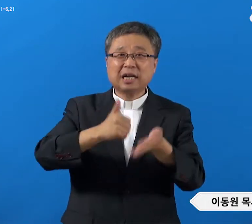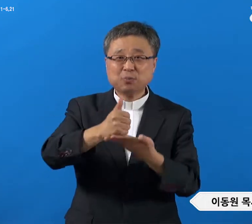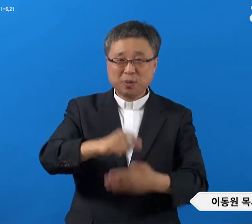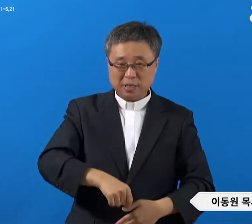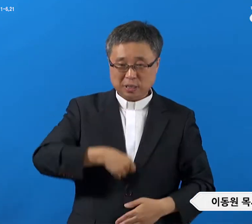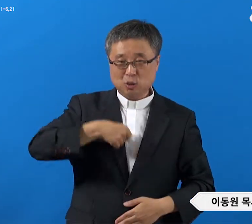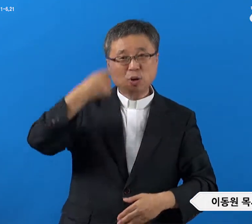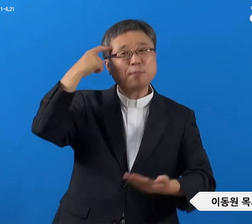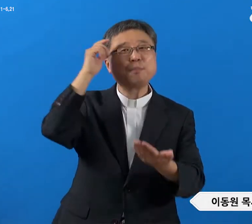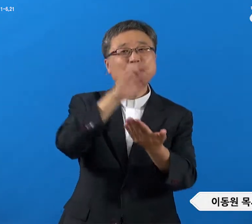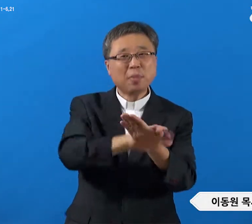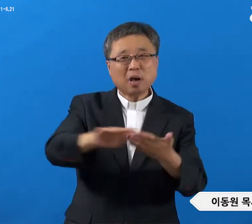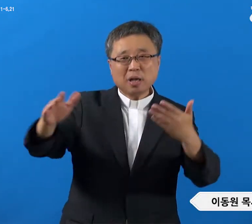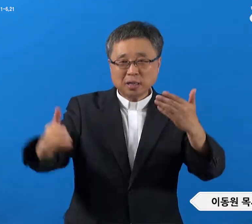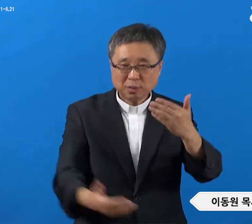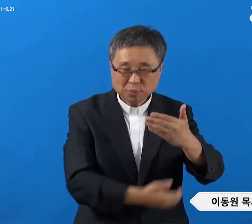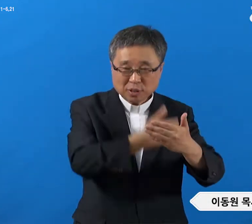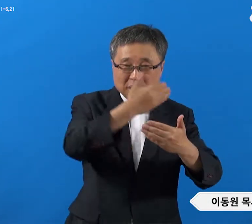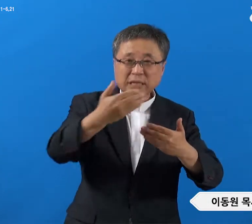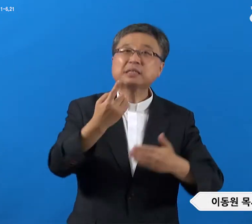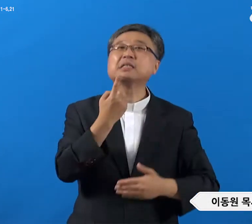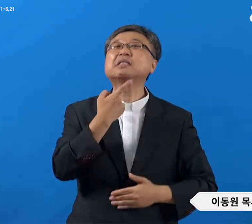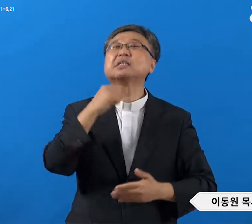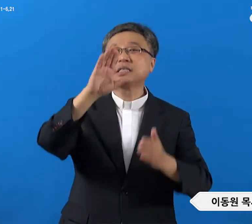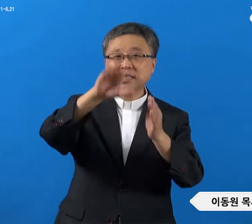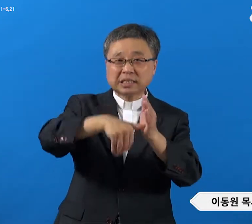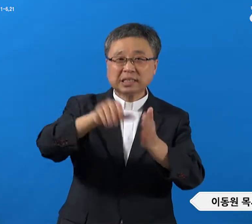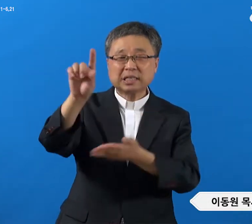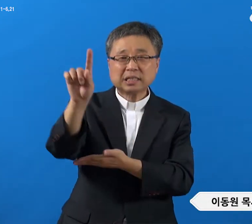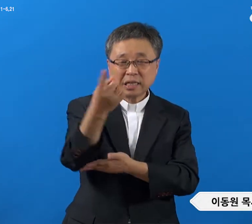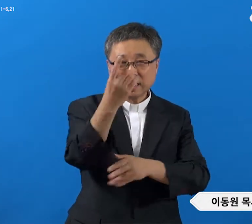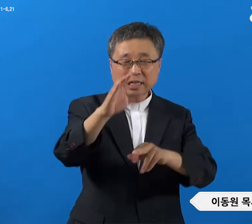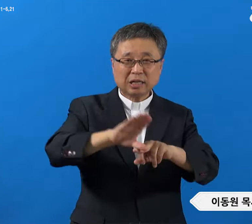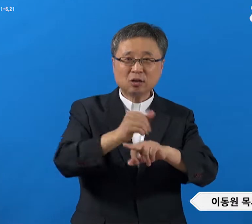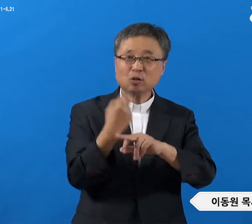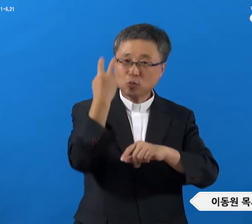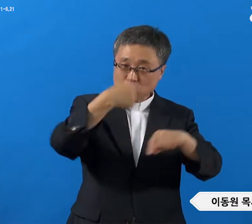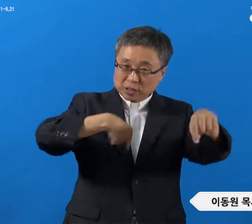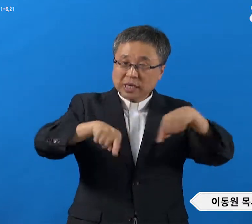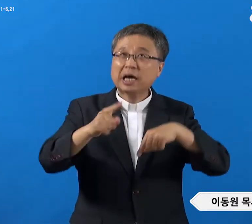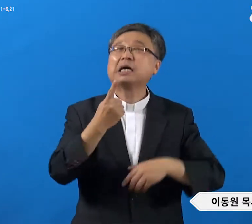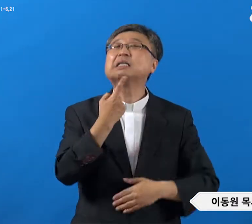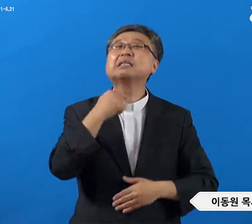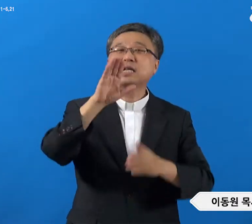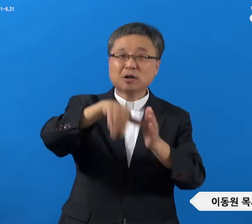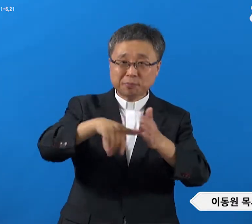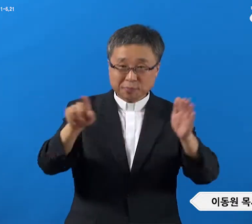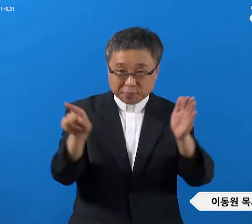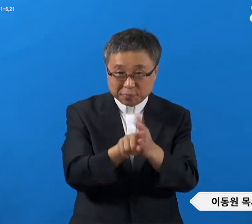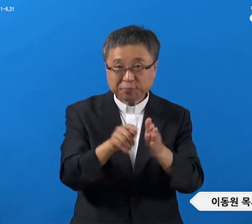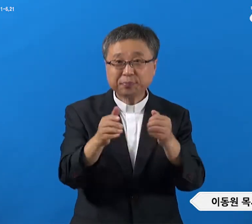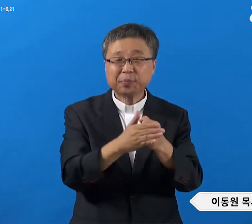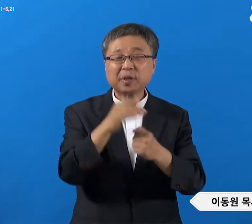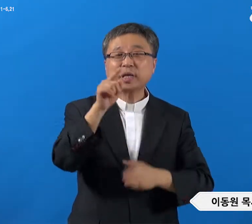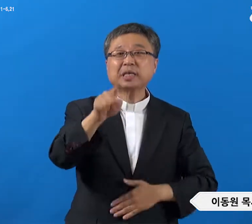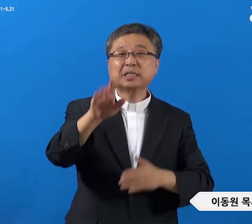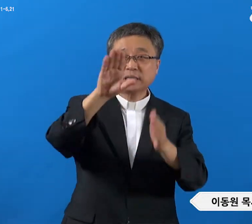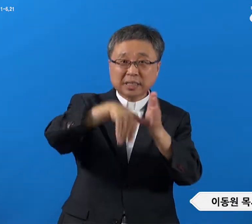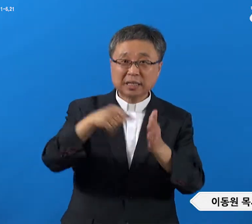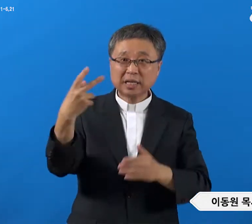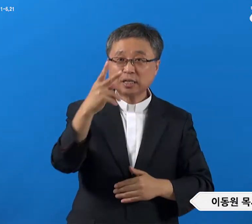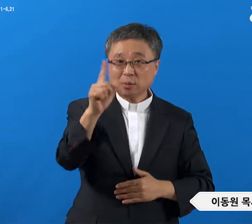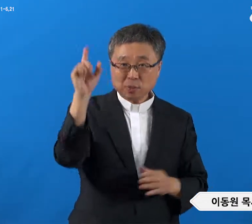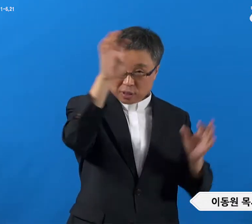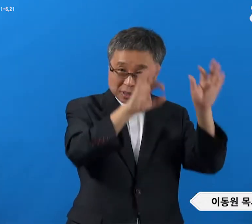의와 평화가 넘쳐나던 시대가 다윗이 통치하던 시대였다고 믿었기 때문에 그 시대가 다시 한번 찾아오는